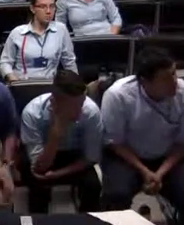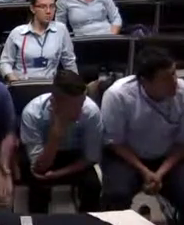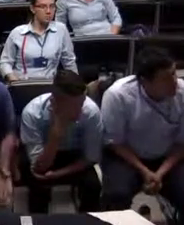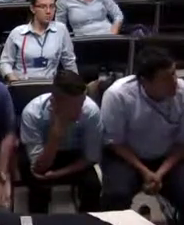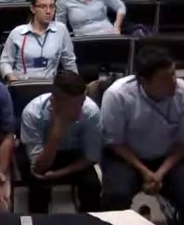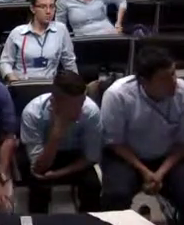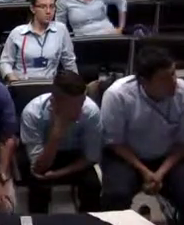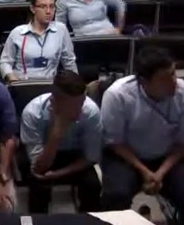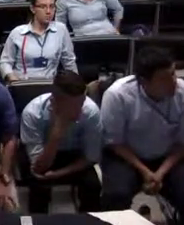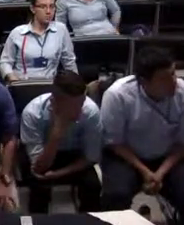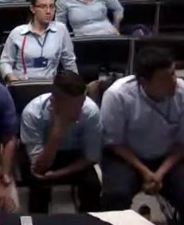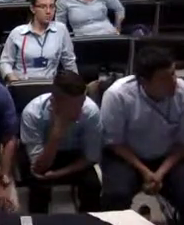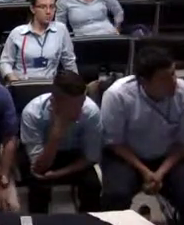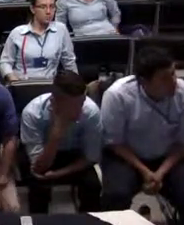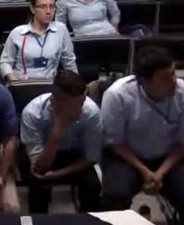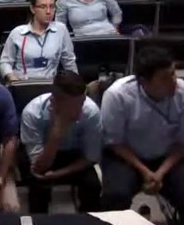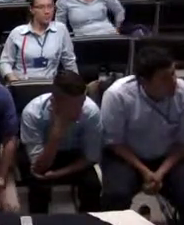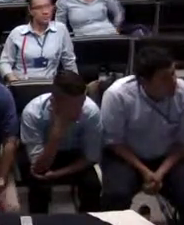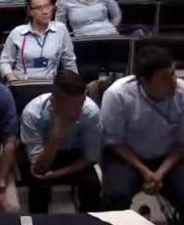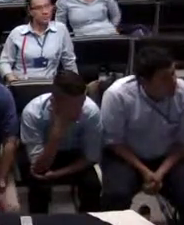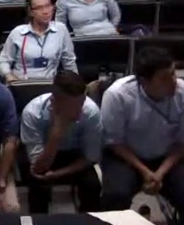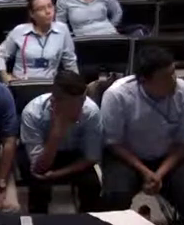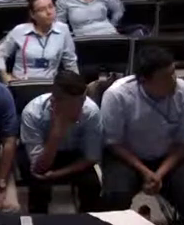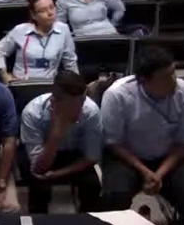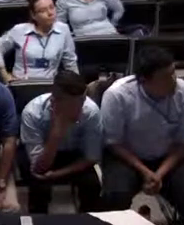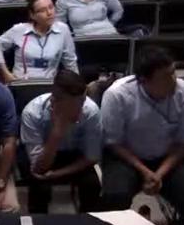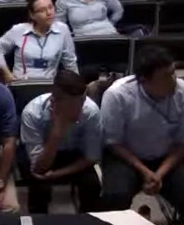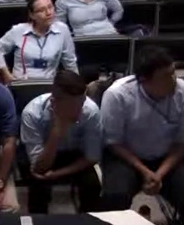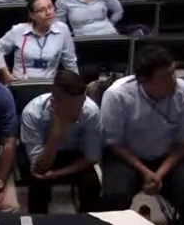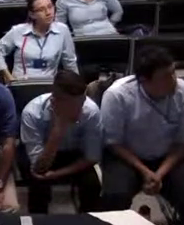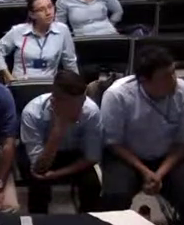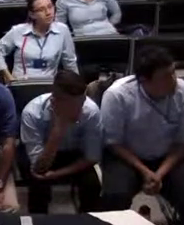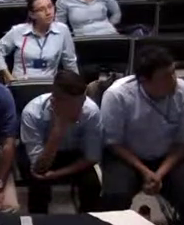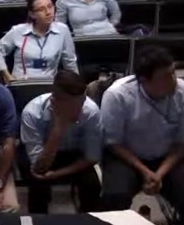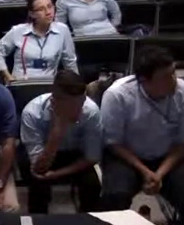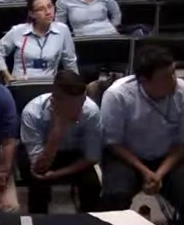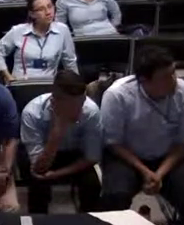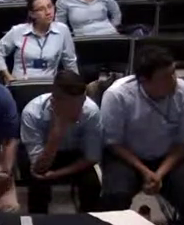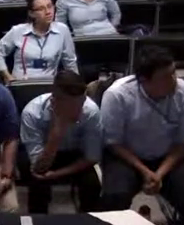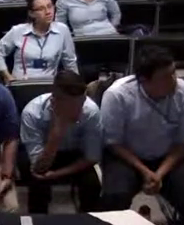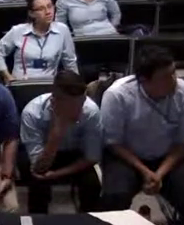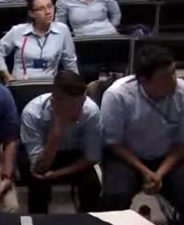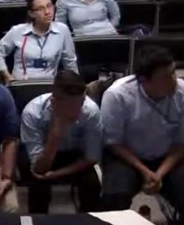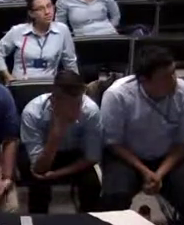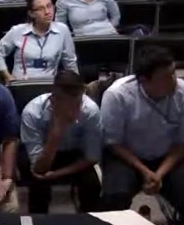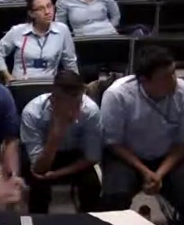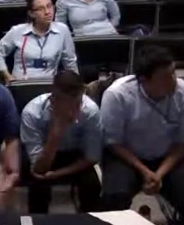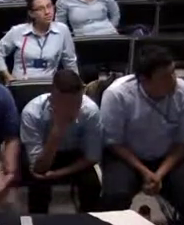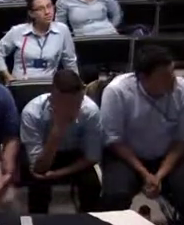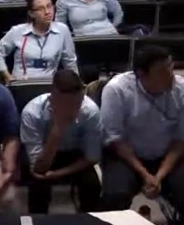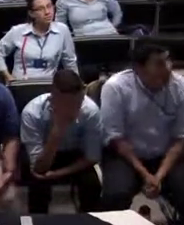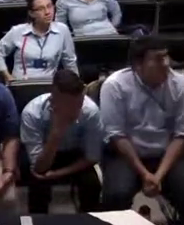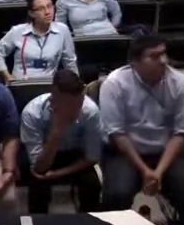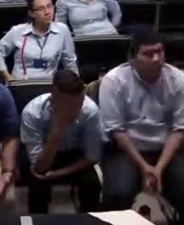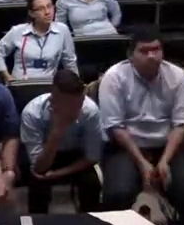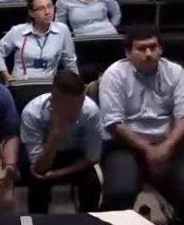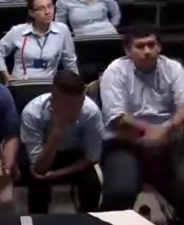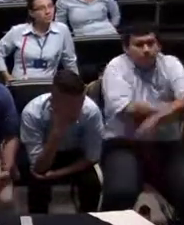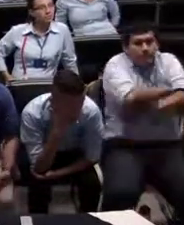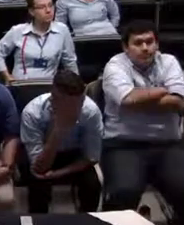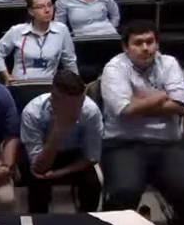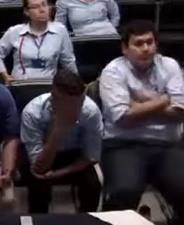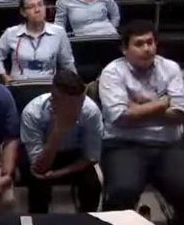estamos haciendo verdaderamente muchos esfuerzos para conseguirlo. Ahora nos vemos enfrentados a que hay más población de sordos